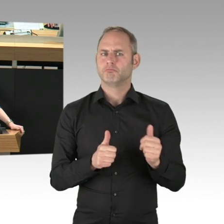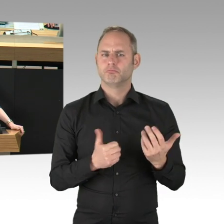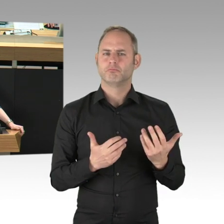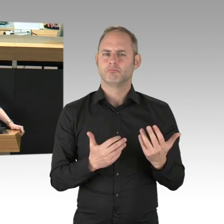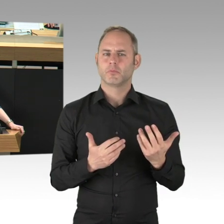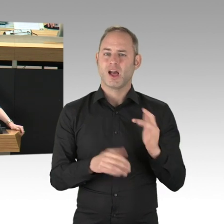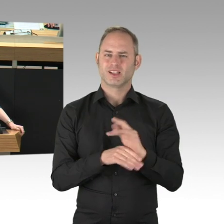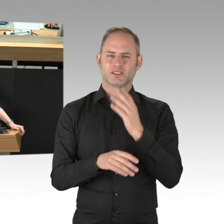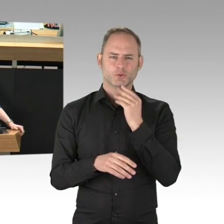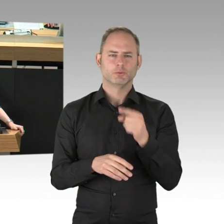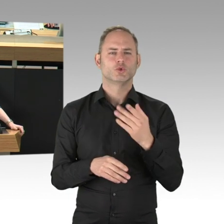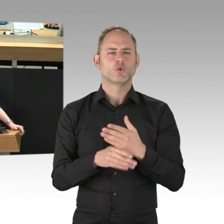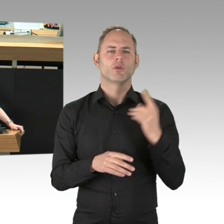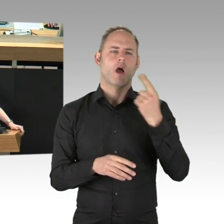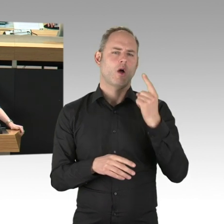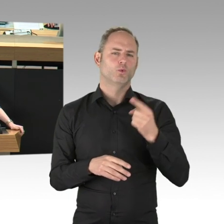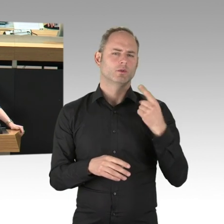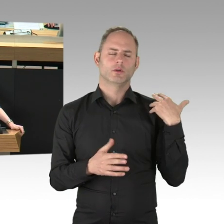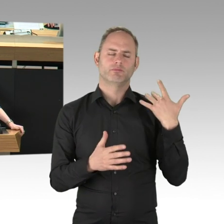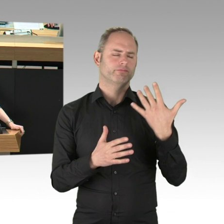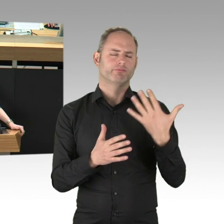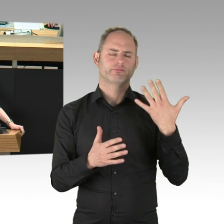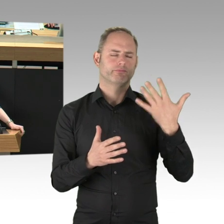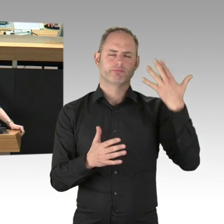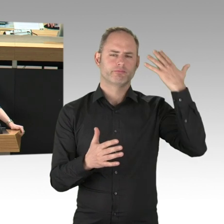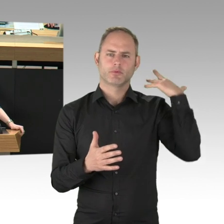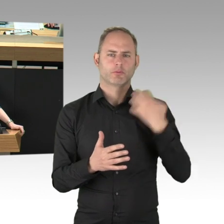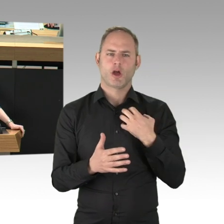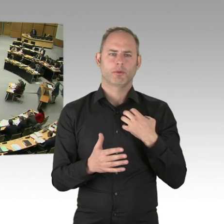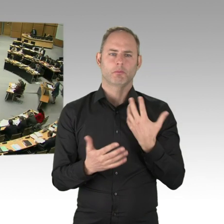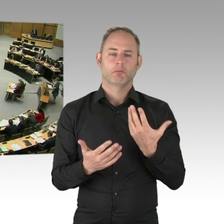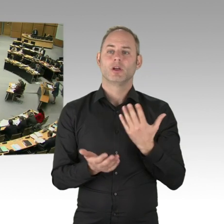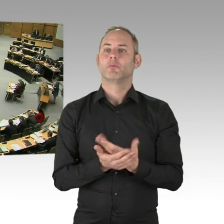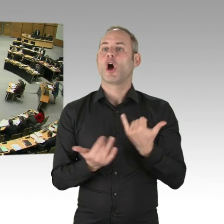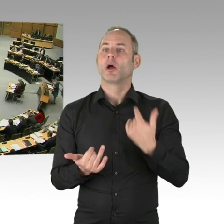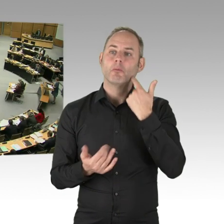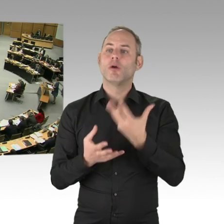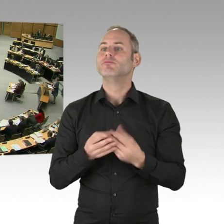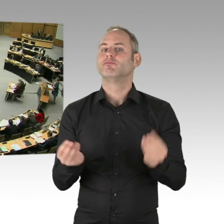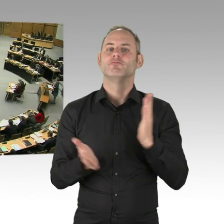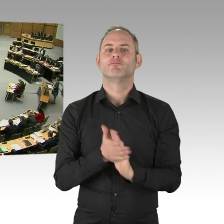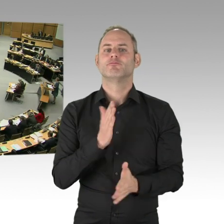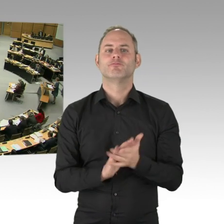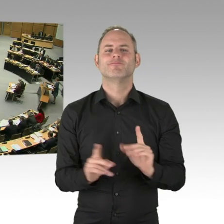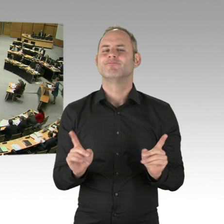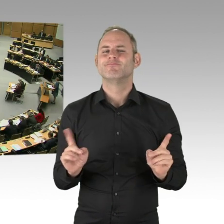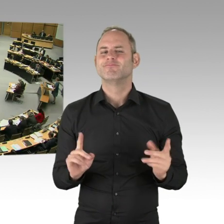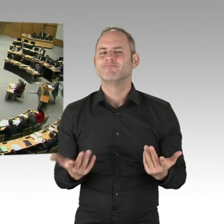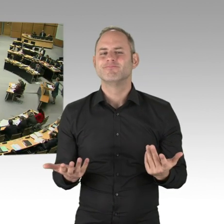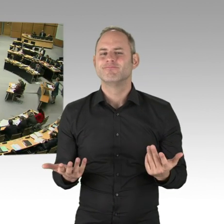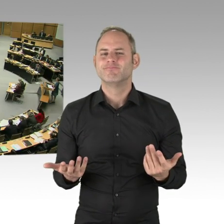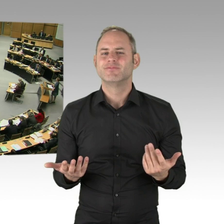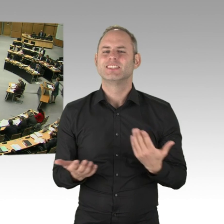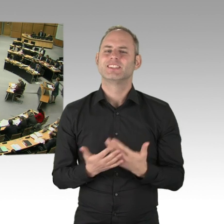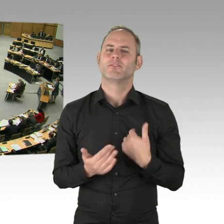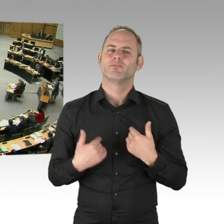finanzielle Absicherung erfolgen kann und die Präventionsarbeit dauerhaft abgesichert ist. Eine solche Finanzierung muss nicht der Regelfall sein, da